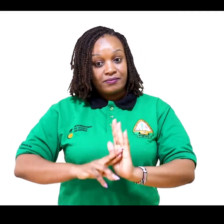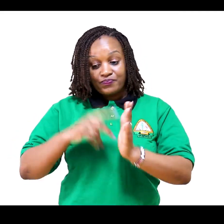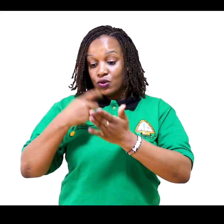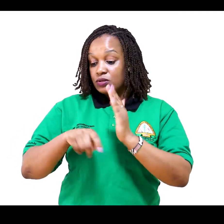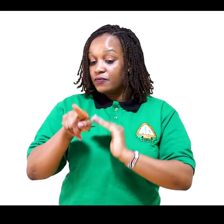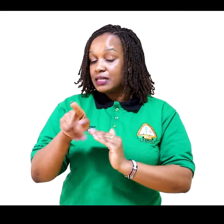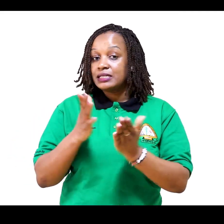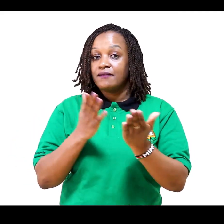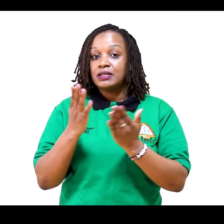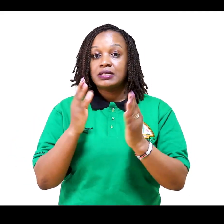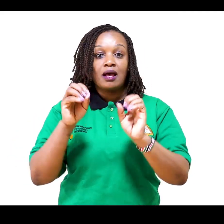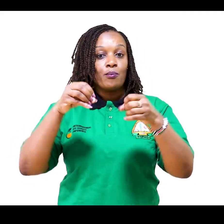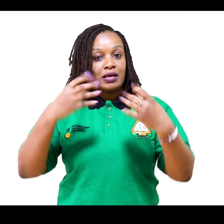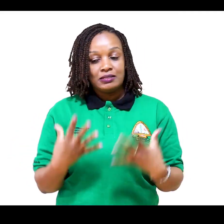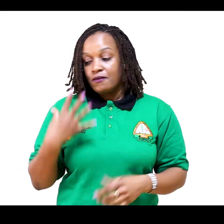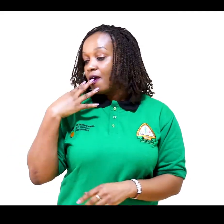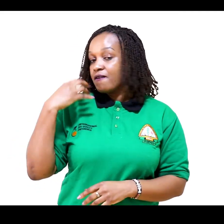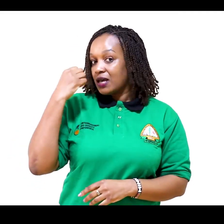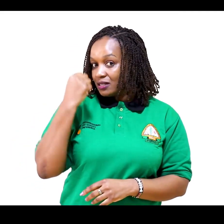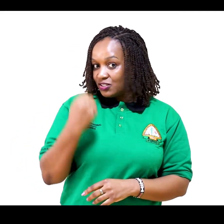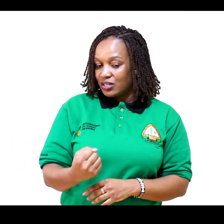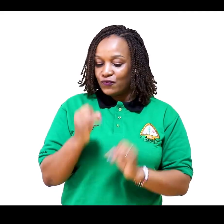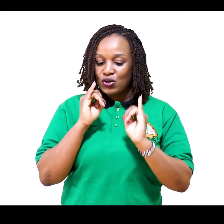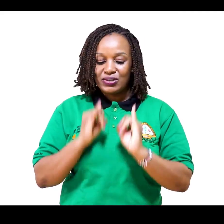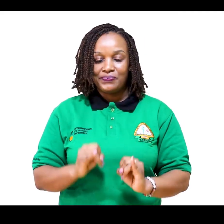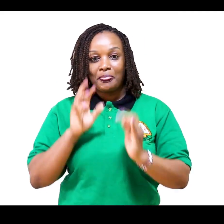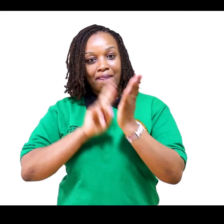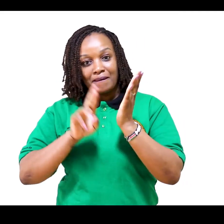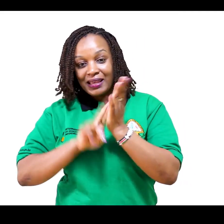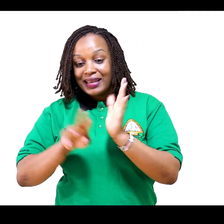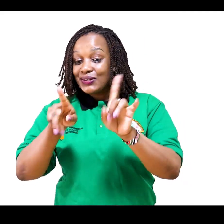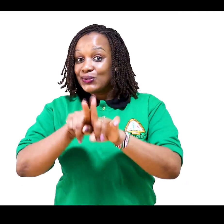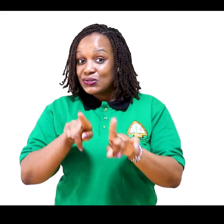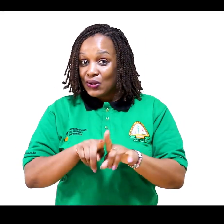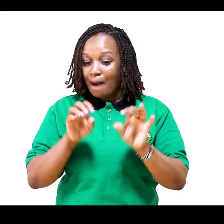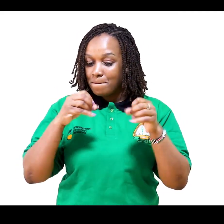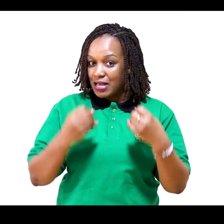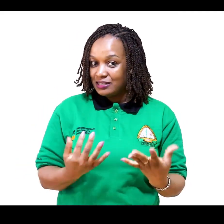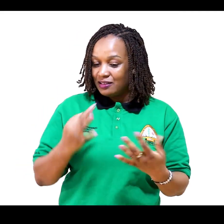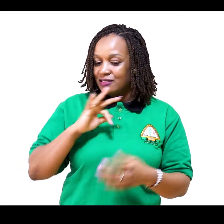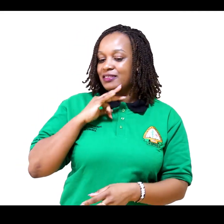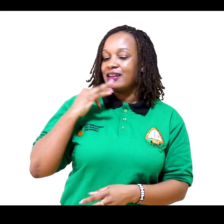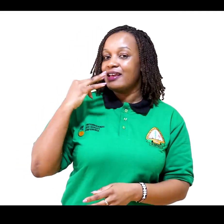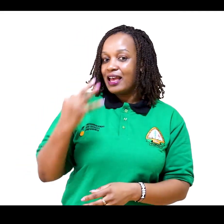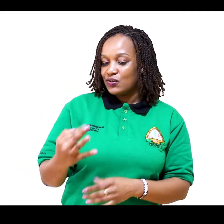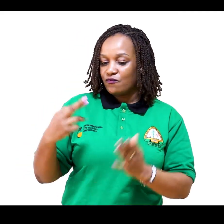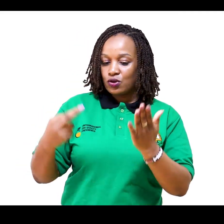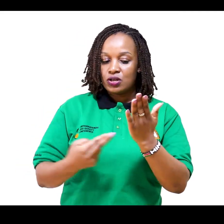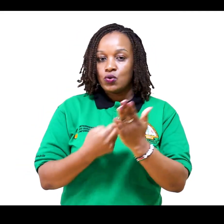inapohitajika. Gharama ya huduma hii ni shilingi 500 kwa usajili mpya na shilingi 300 kwa upwaji